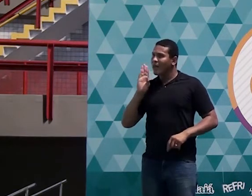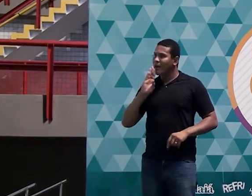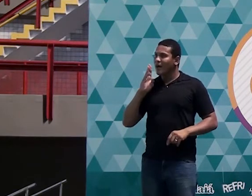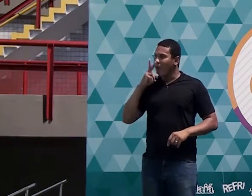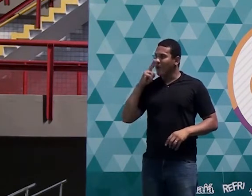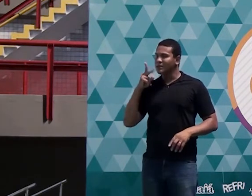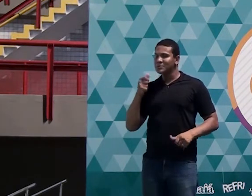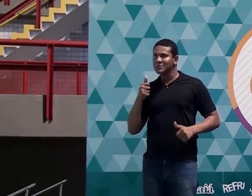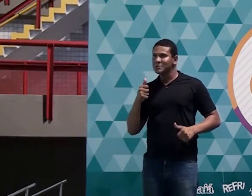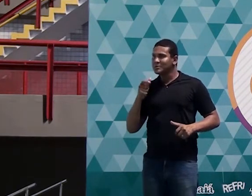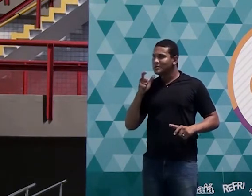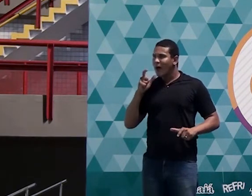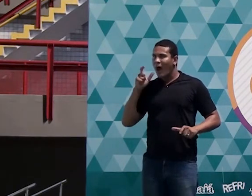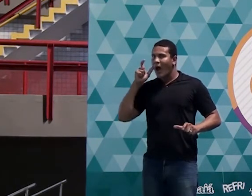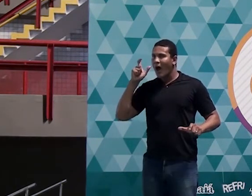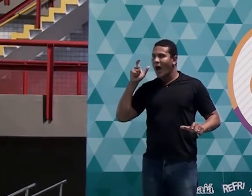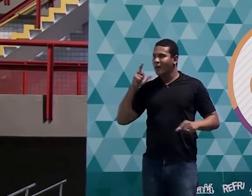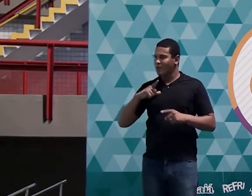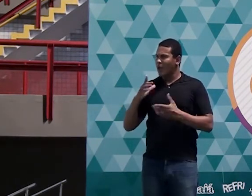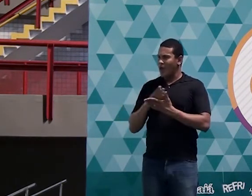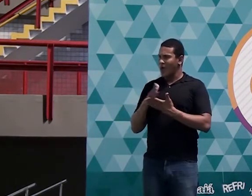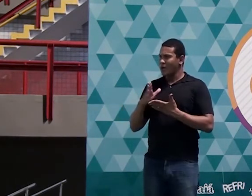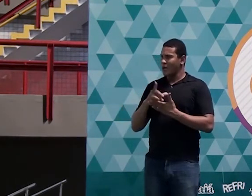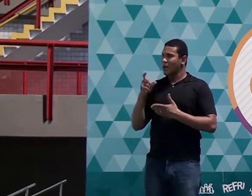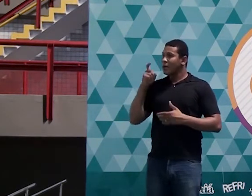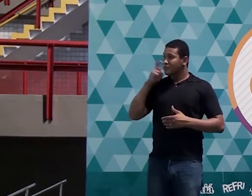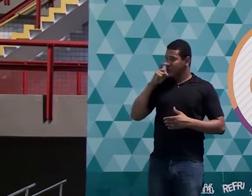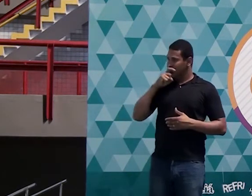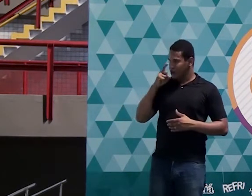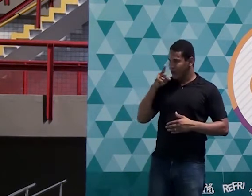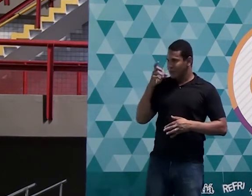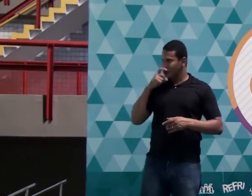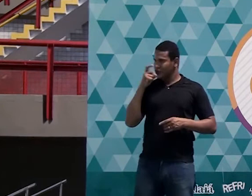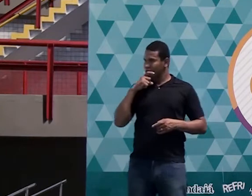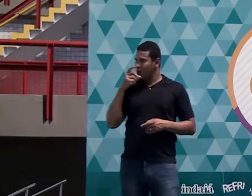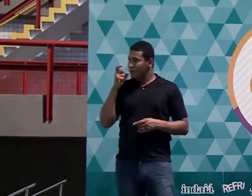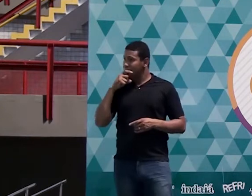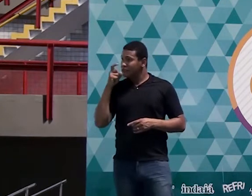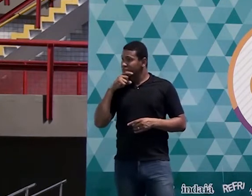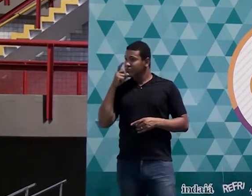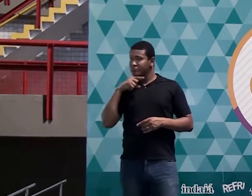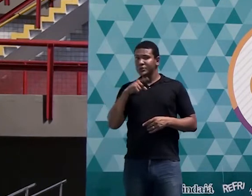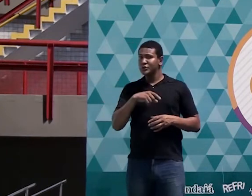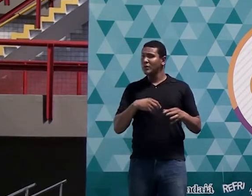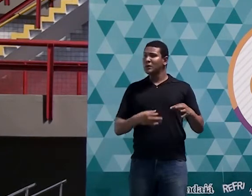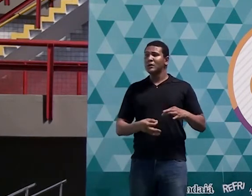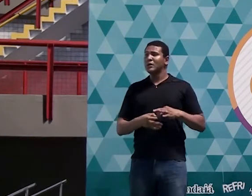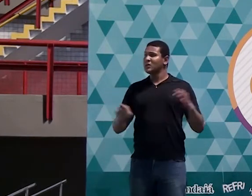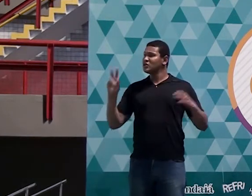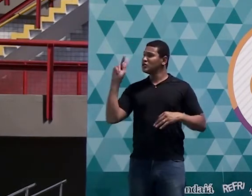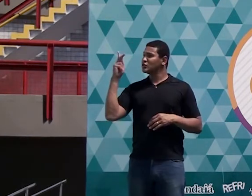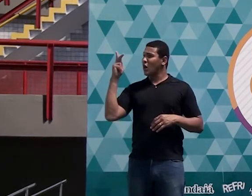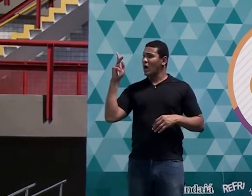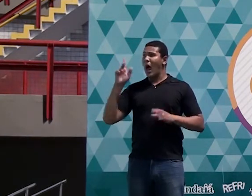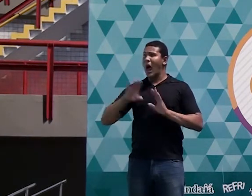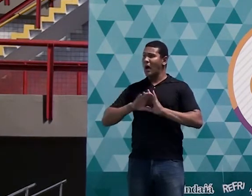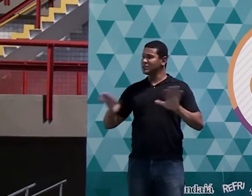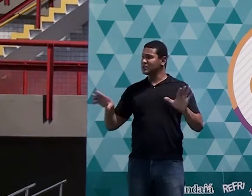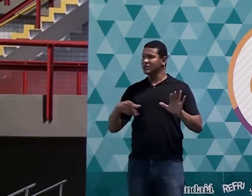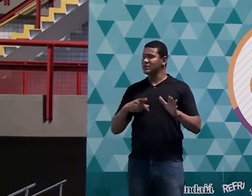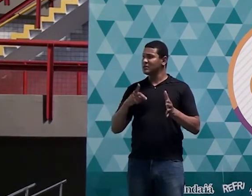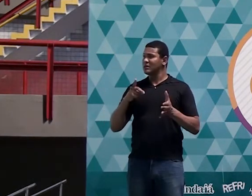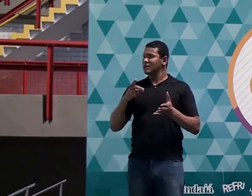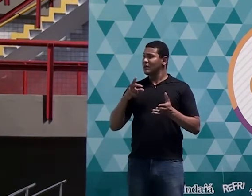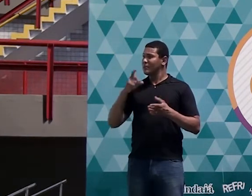Tem aquela frase que diz que a mentira tem perna curta. A mentira na história, ela tem as pernas longas. A verdade é que é